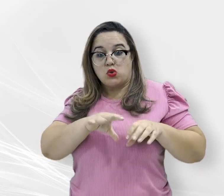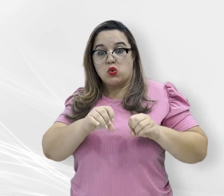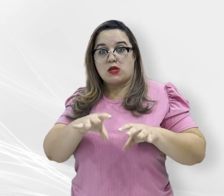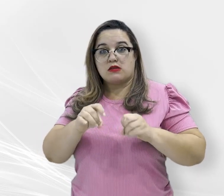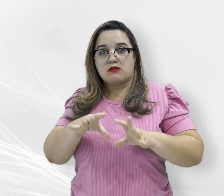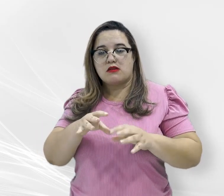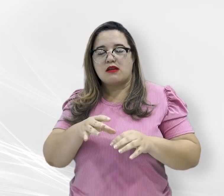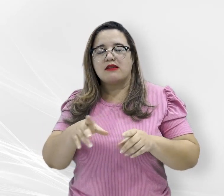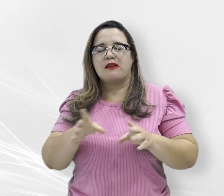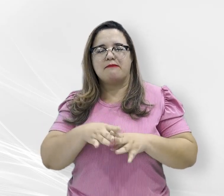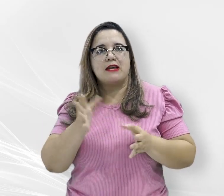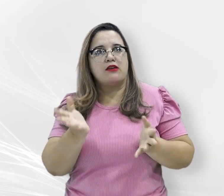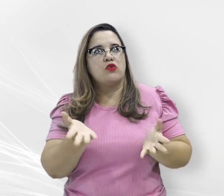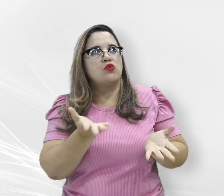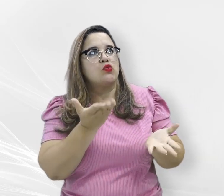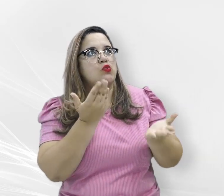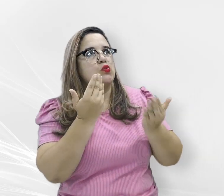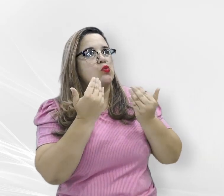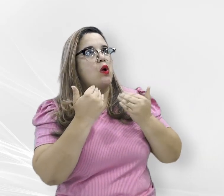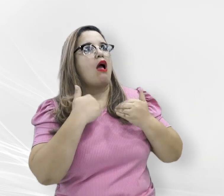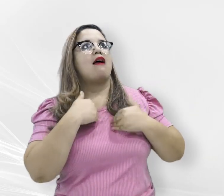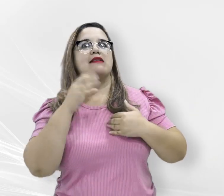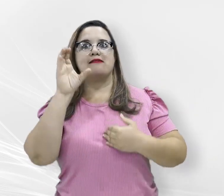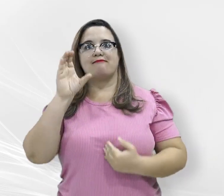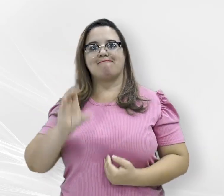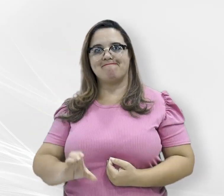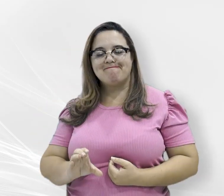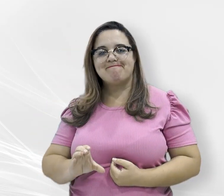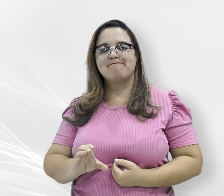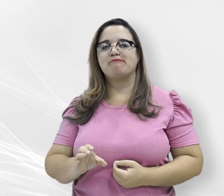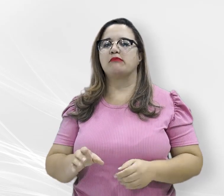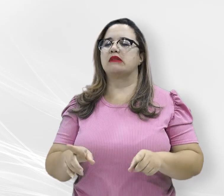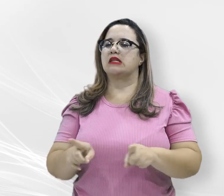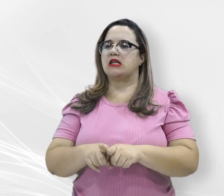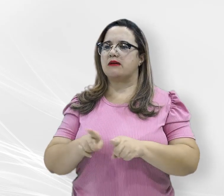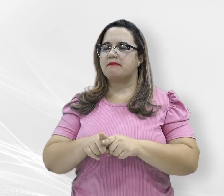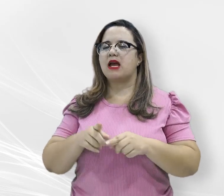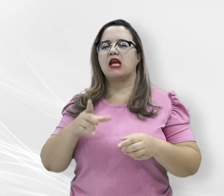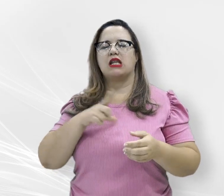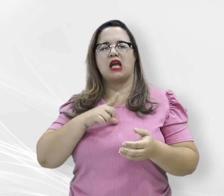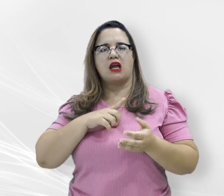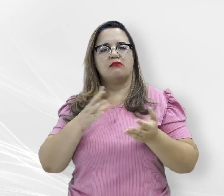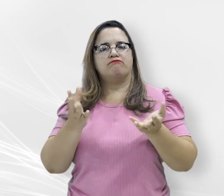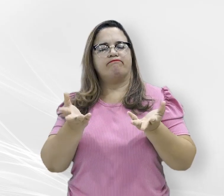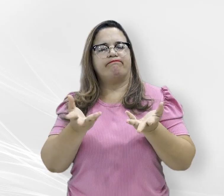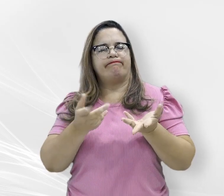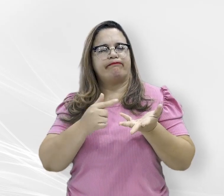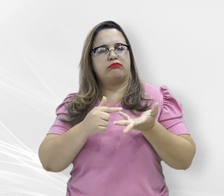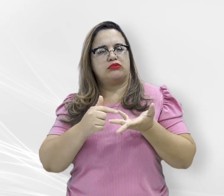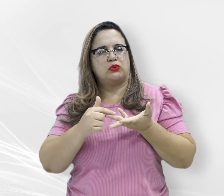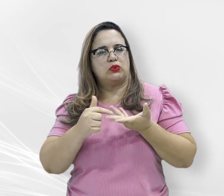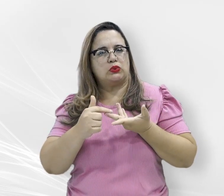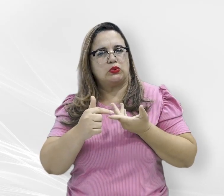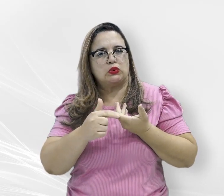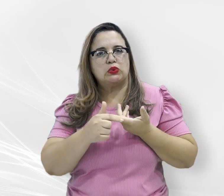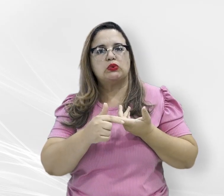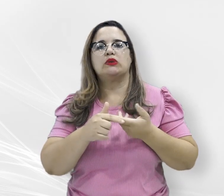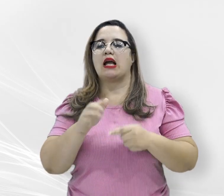resgate de cidadania. Há benefícios também para o setor produtivo, oportunizando a formação de um profissional que se